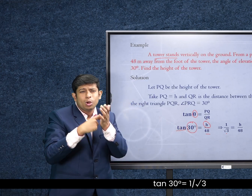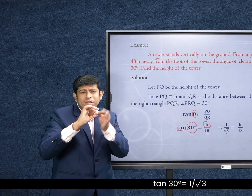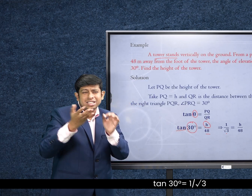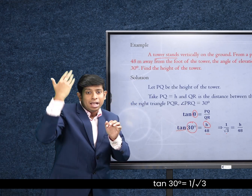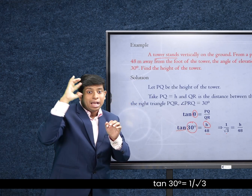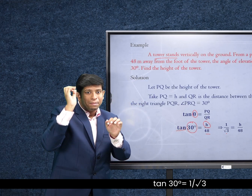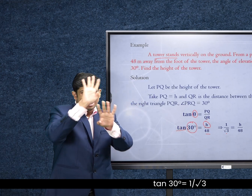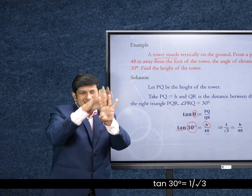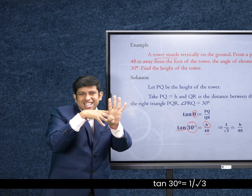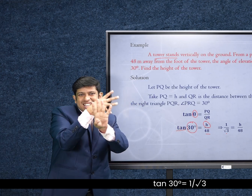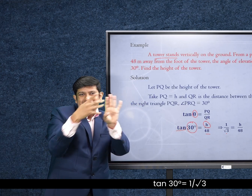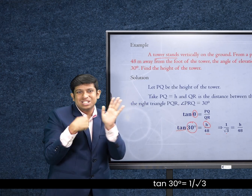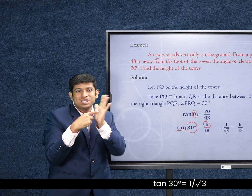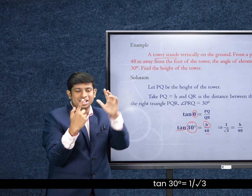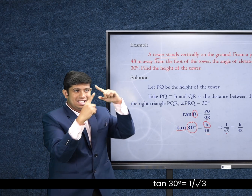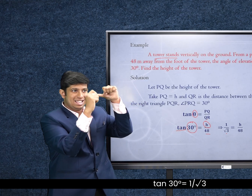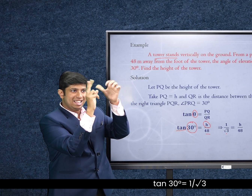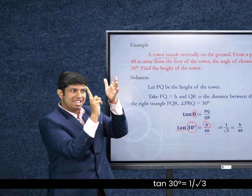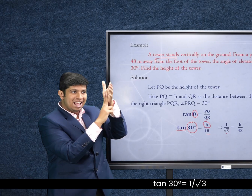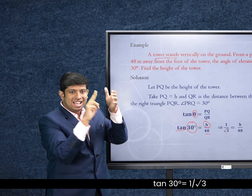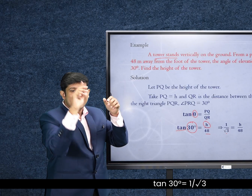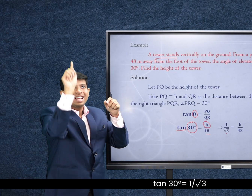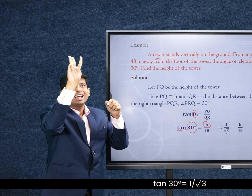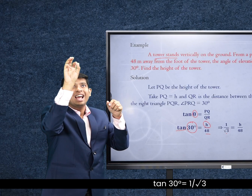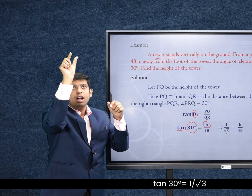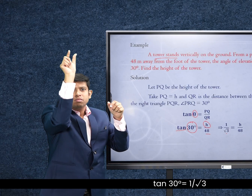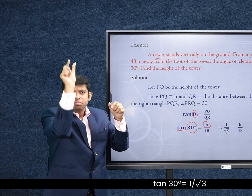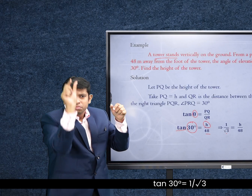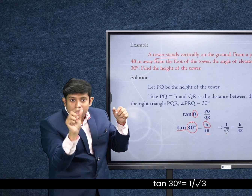टॅन FO 30 अंश बरोबर 1 छेद वर्गमुळामध्ये 3